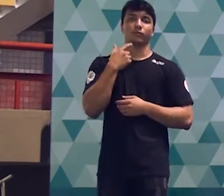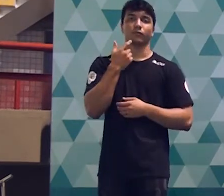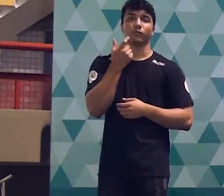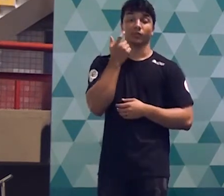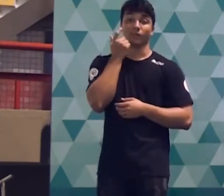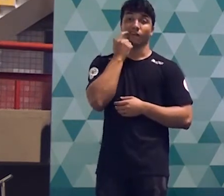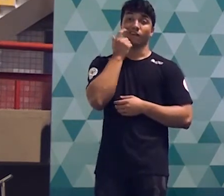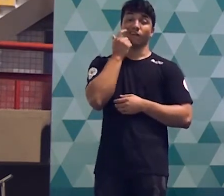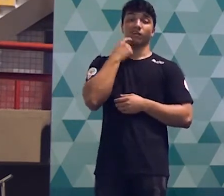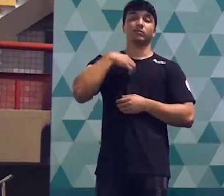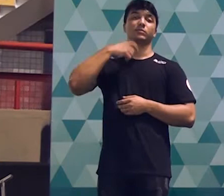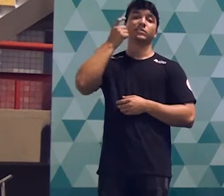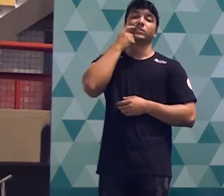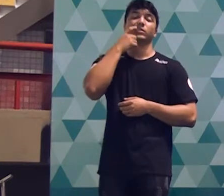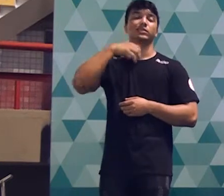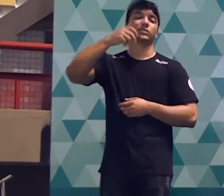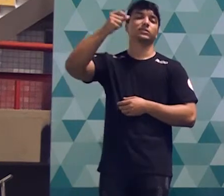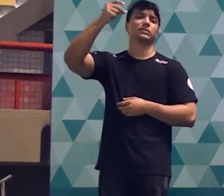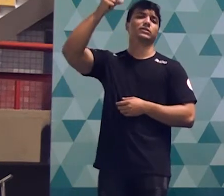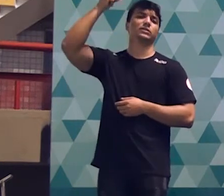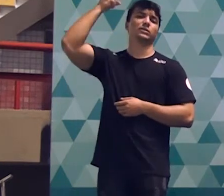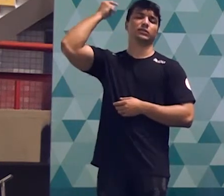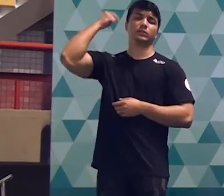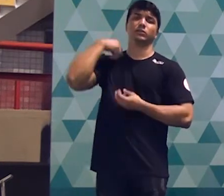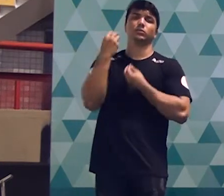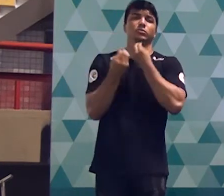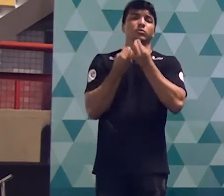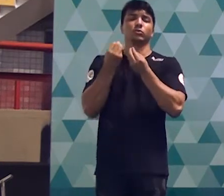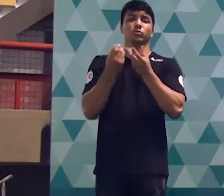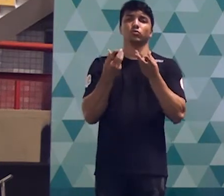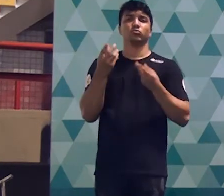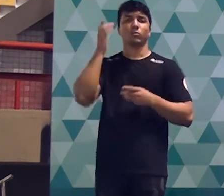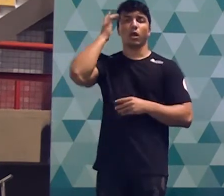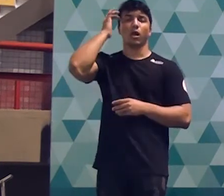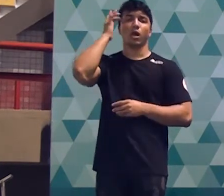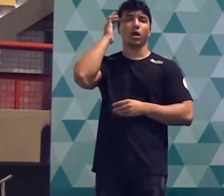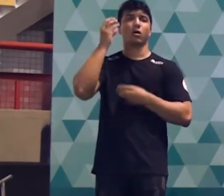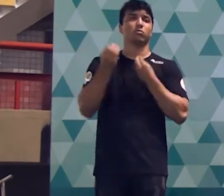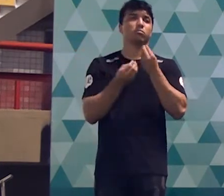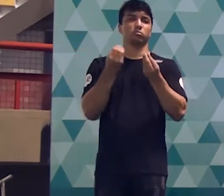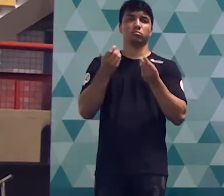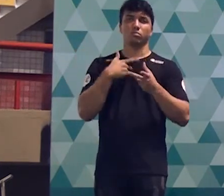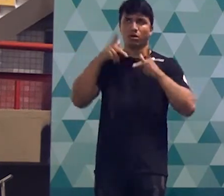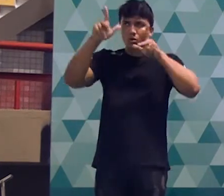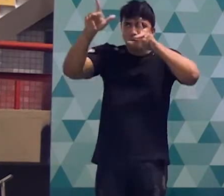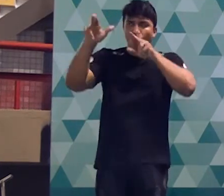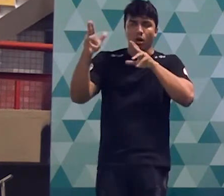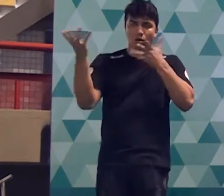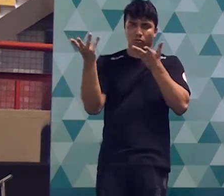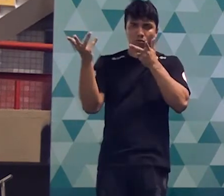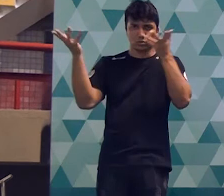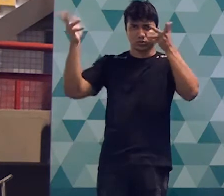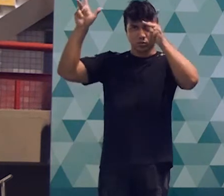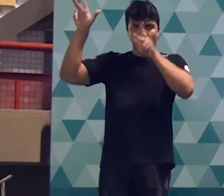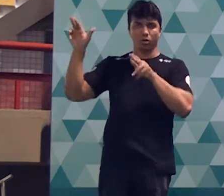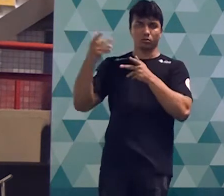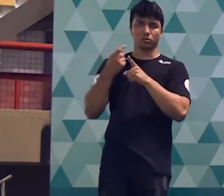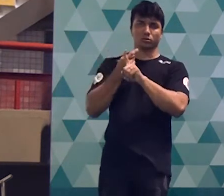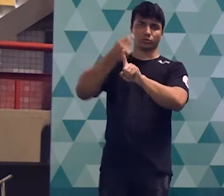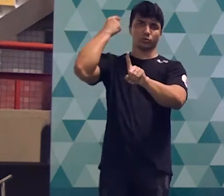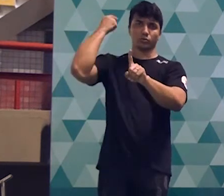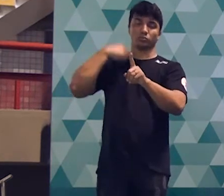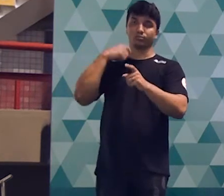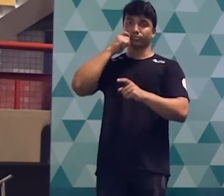homem primitivo? Como era o dente dele? O que vocês acham? Era igual ao que a gente tem hoje? Ou ele